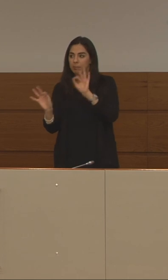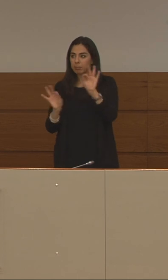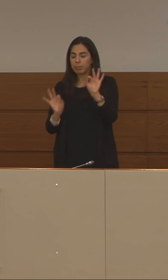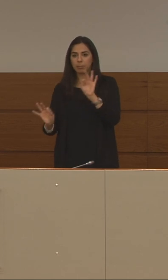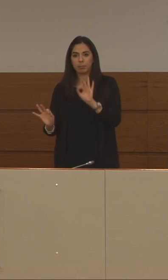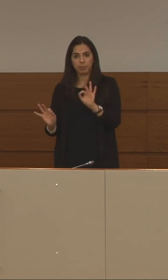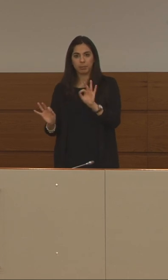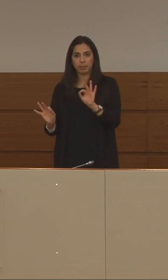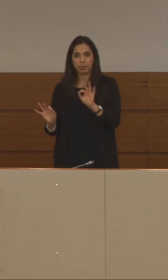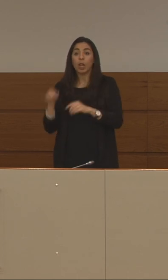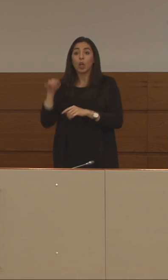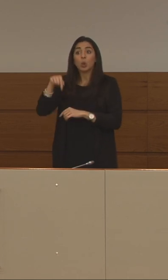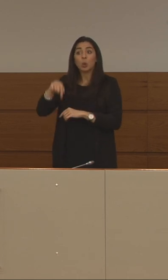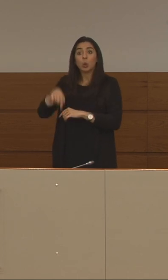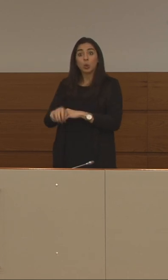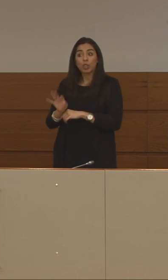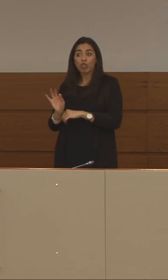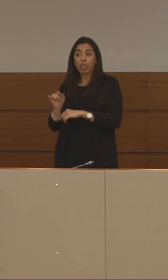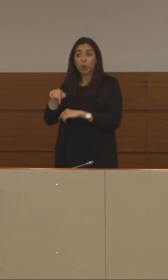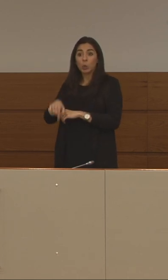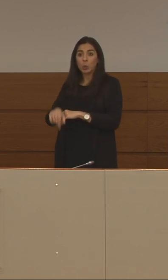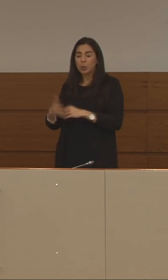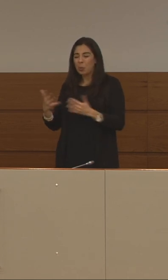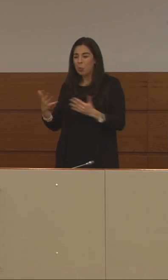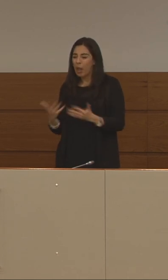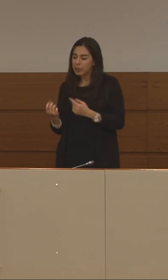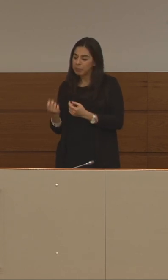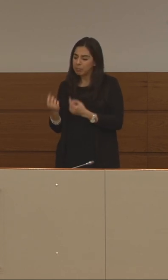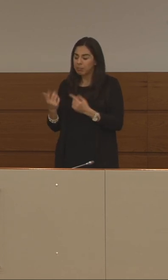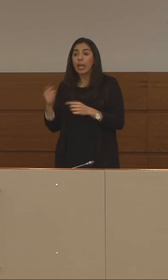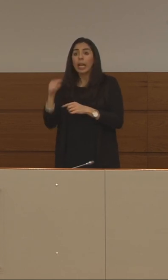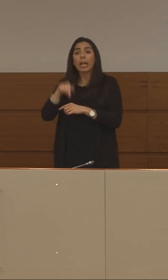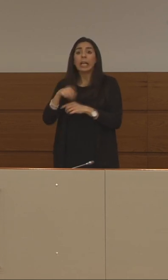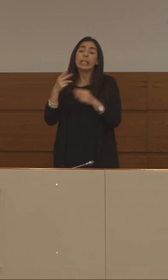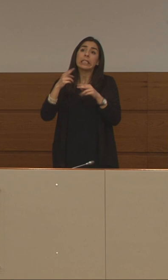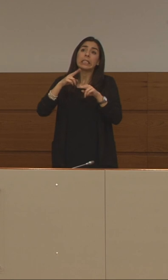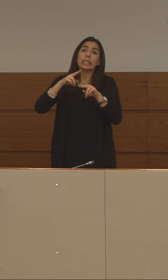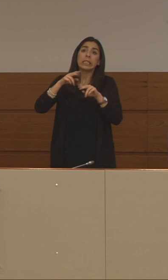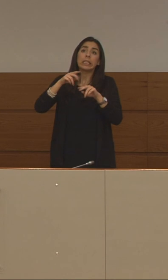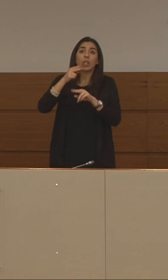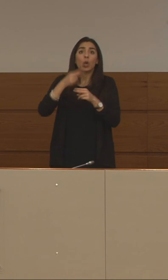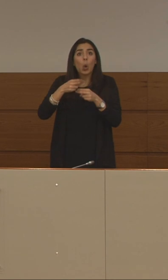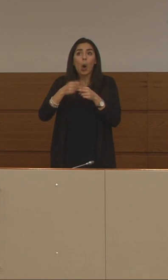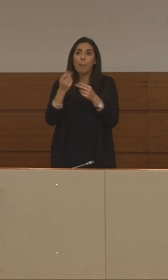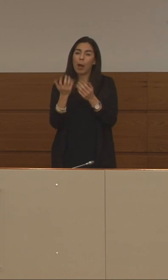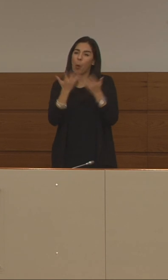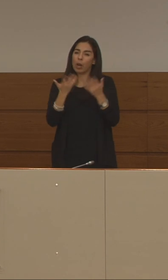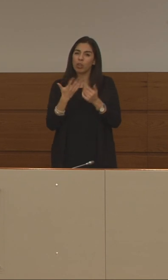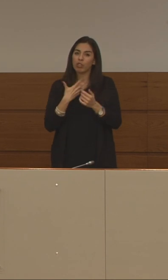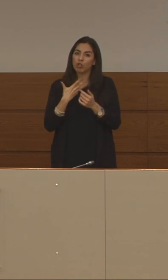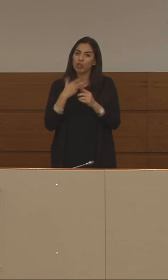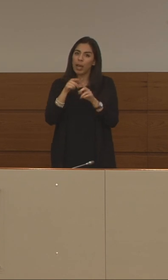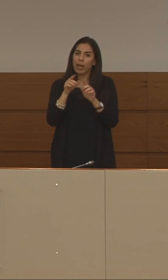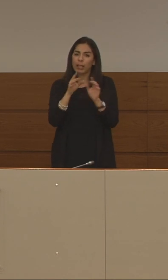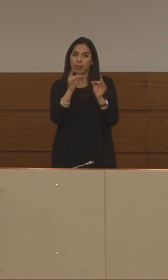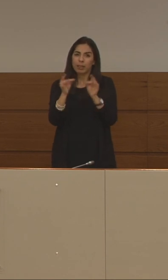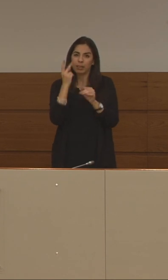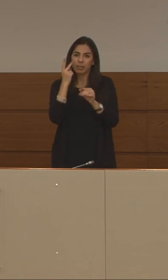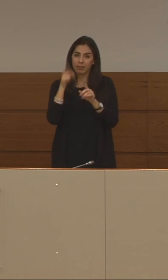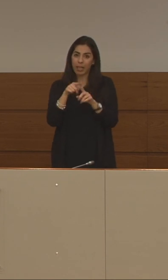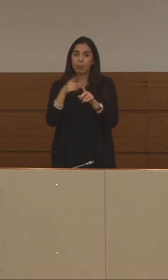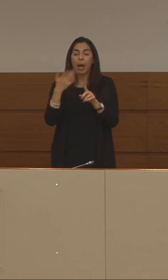centro sud qualche piccola catena di trasmissione a roma e io stesso da un allarme perché per dire ma mica perché